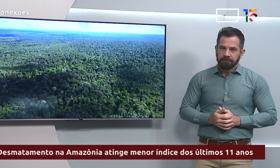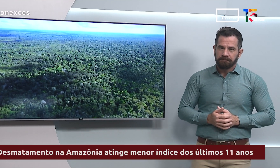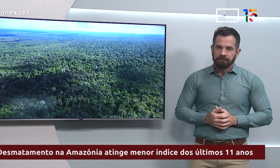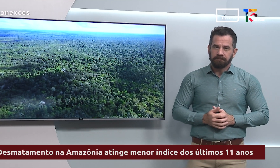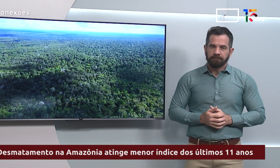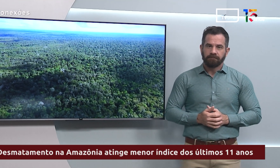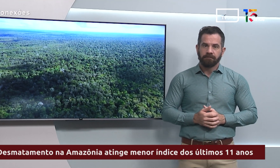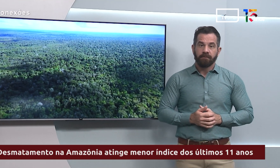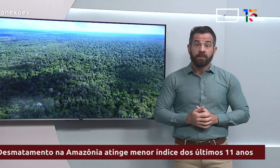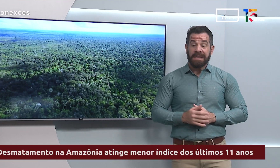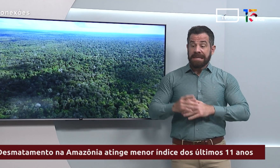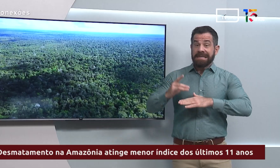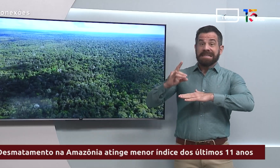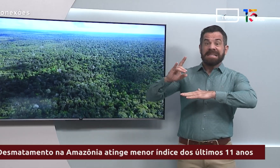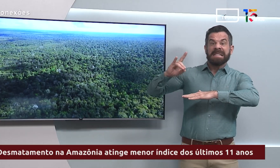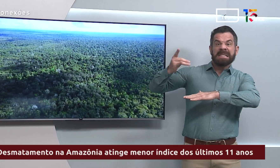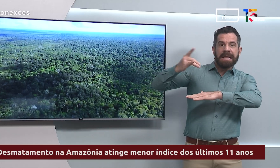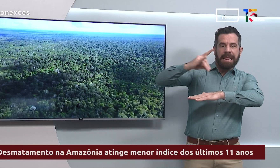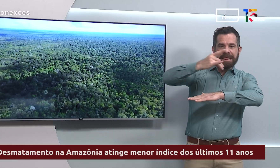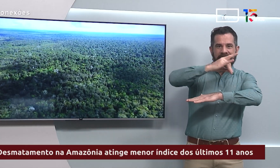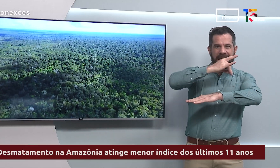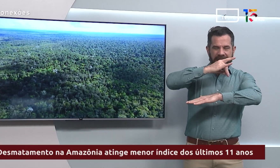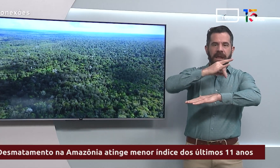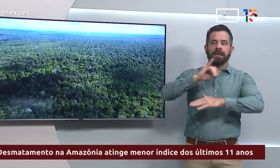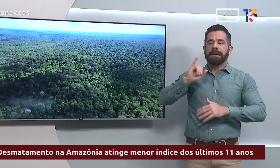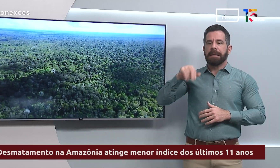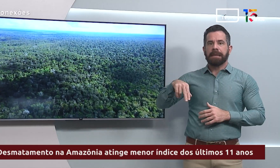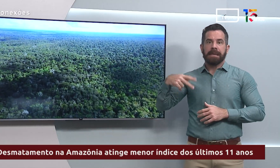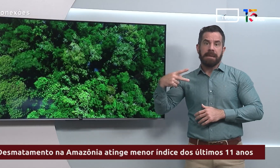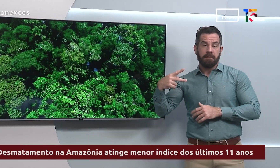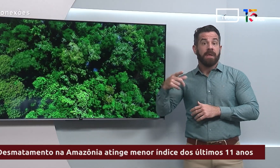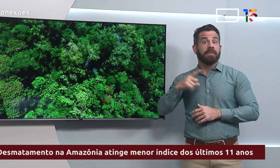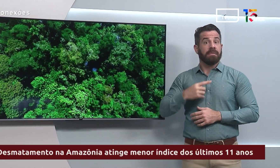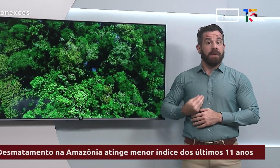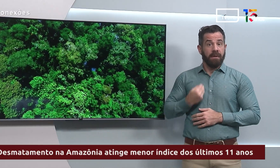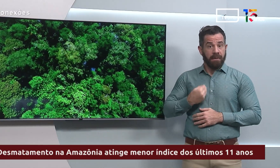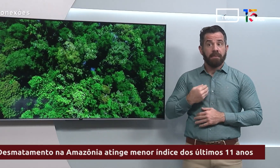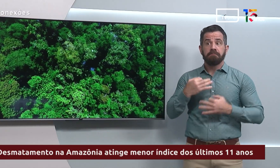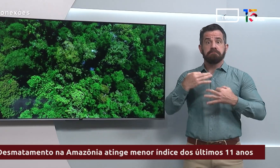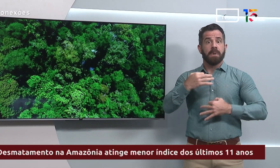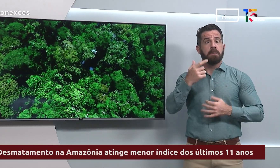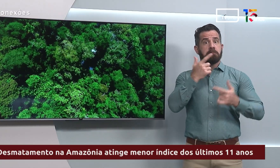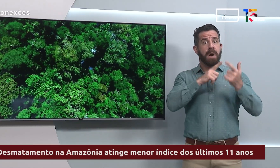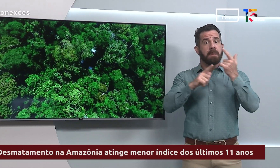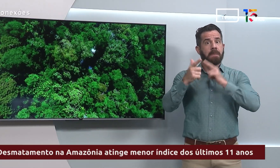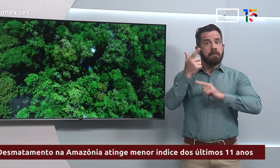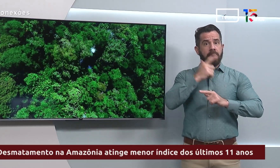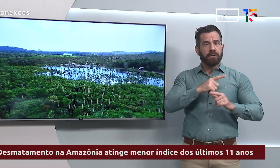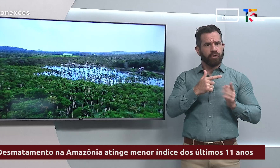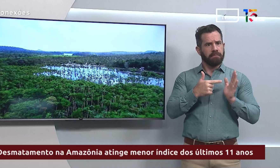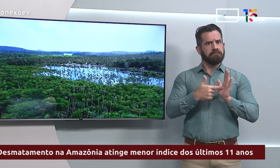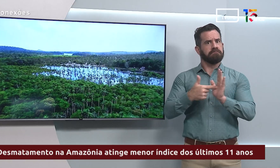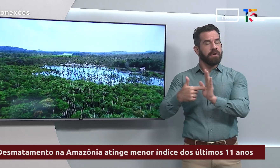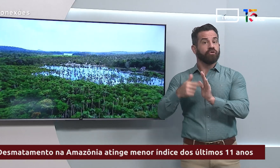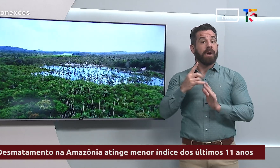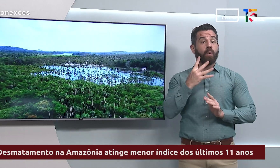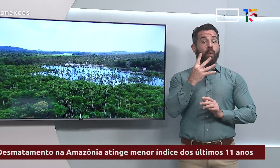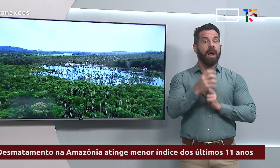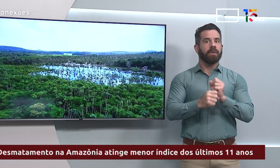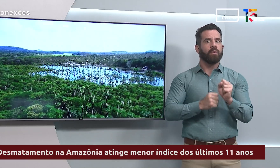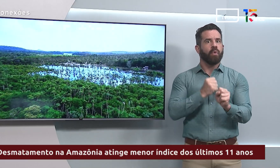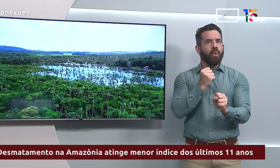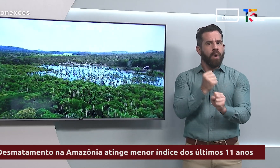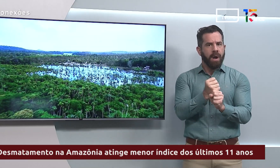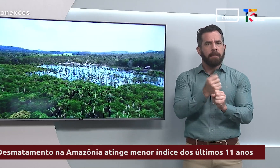Os satélites do INPE vêm registrando uma sequência de bons resultados no bioma. Já são 4 anos consecutivos